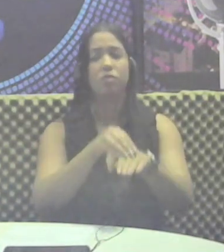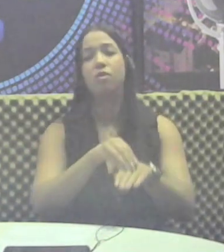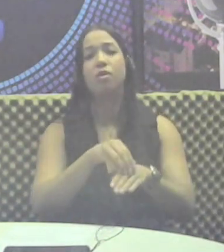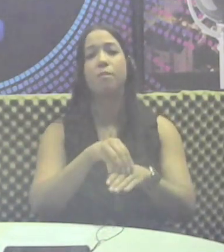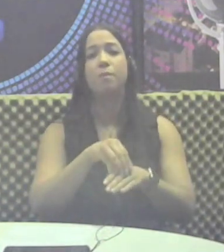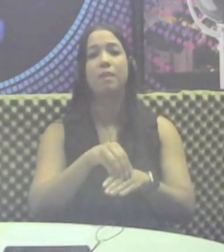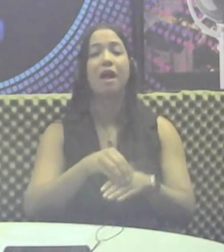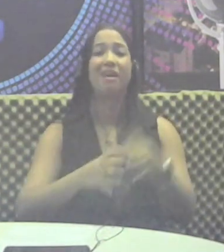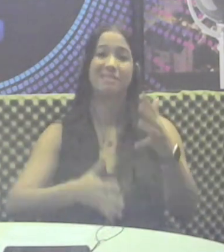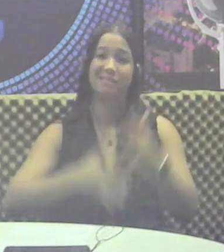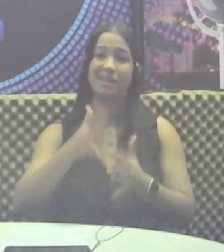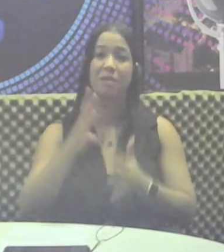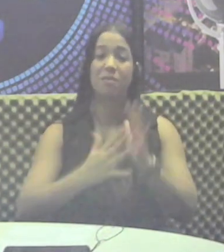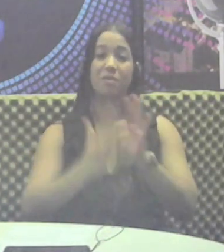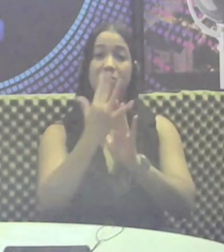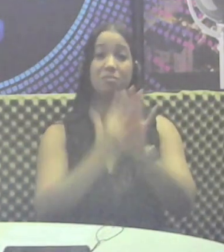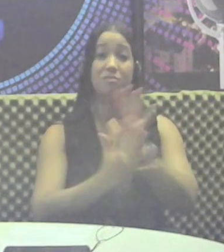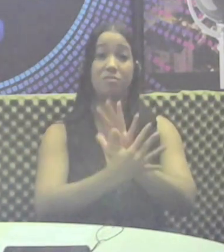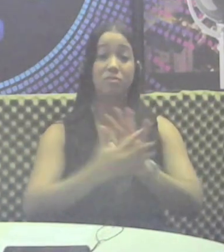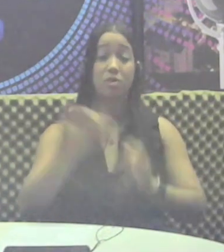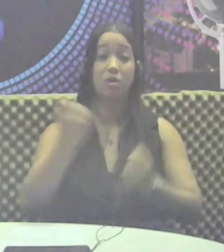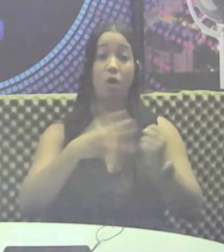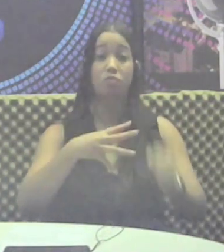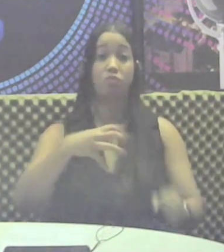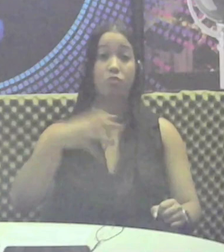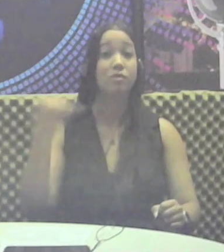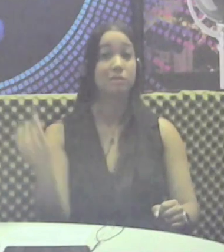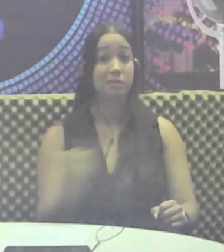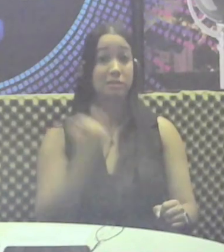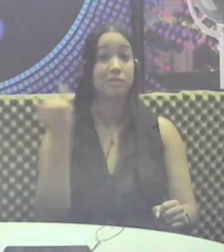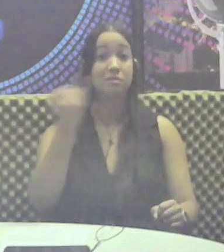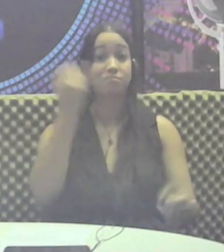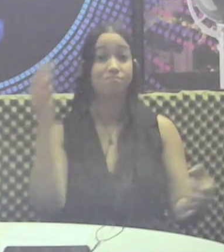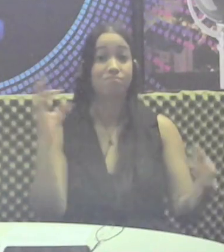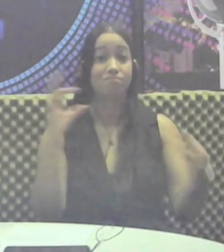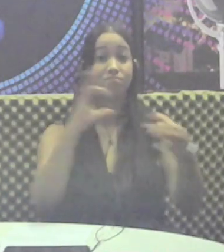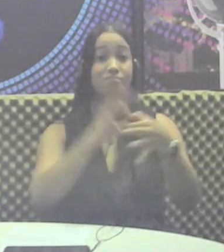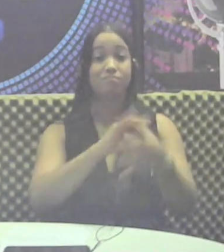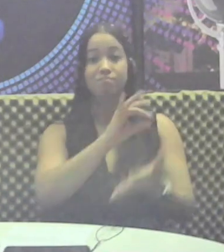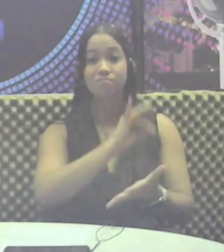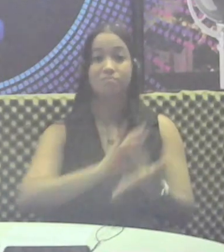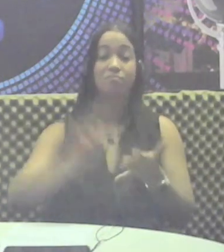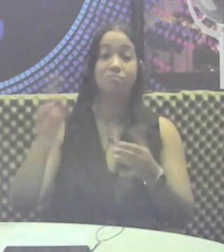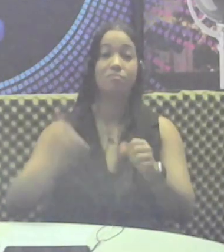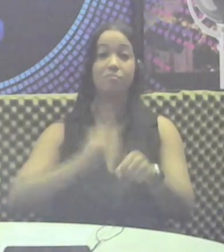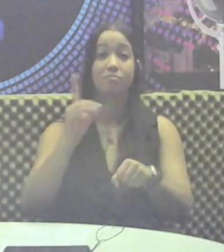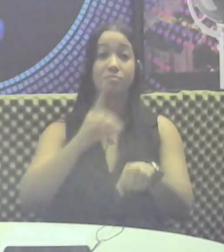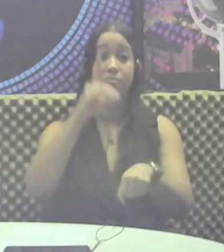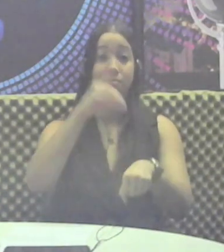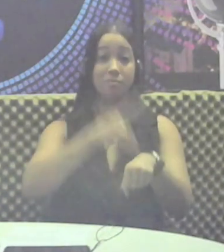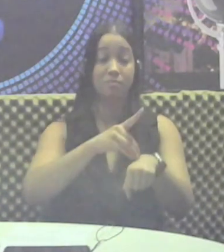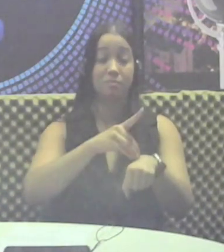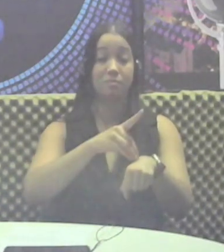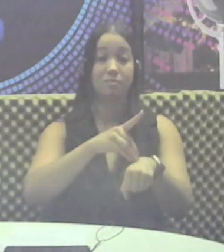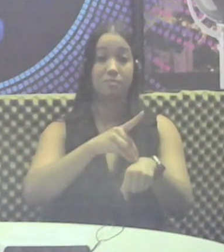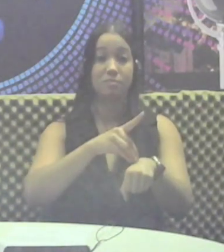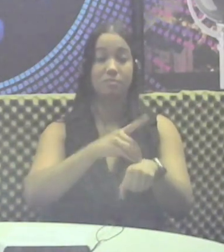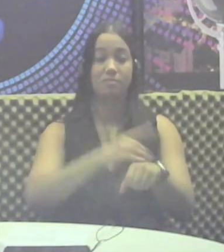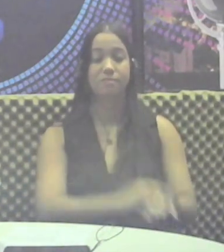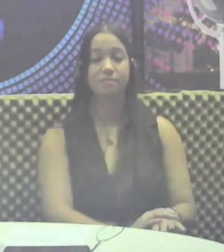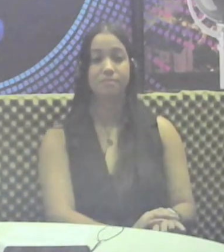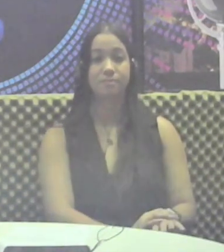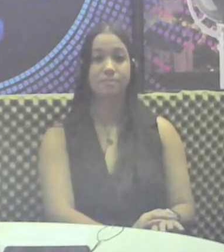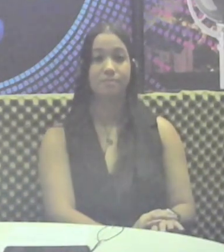este prejudicam o cronograma do fumacê, que é importante aliado na eliminação do mosquito Aedes aegypti na fase